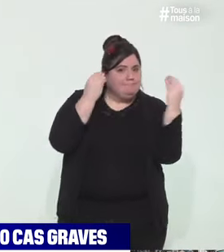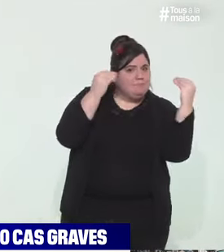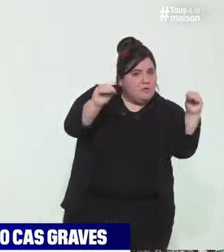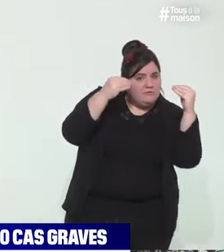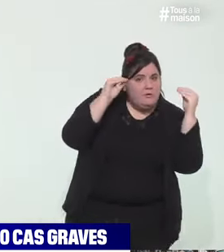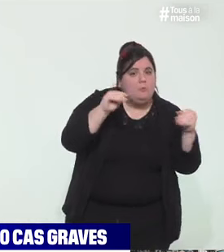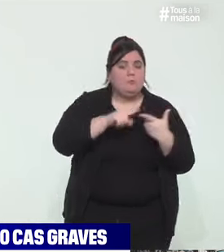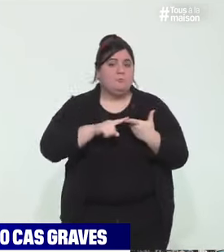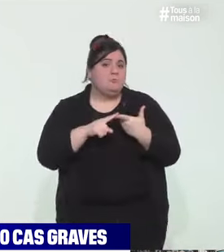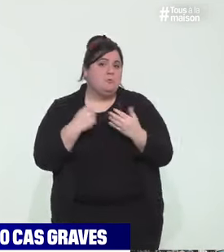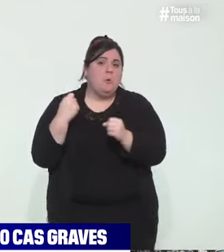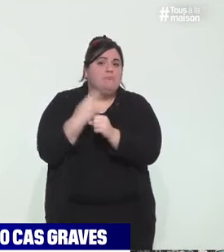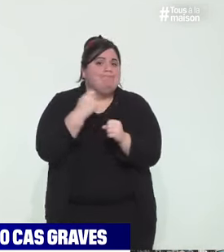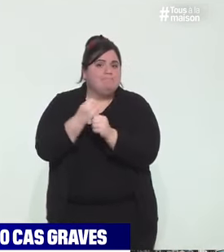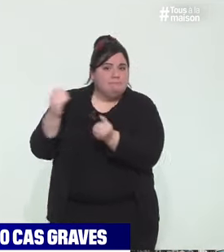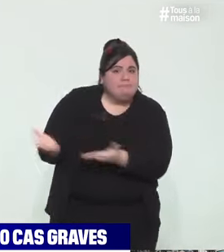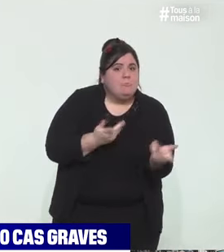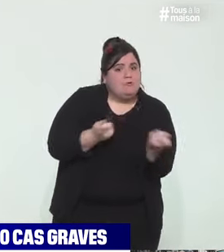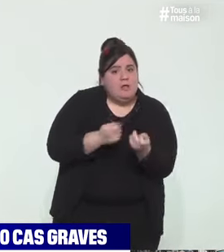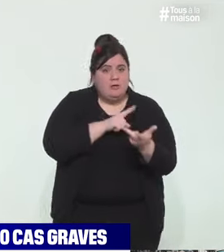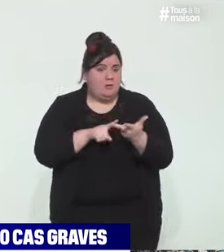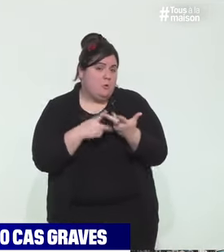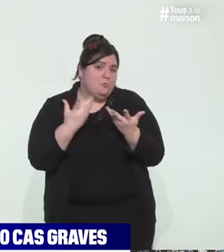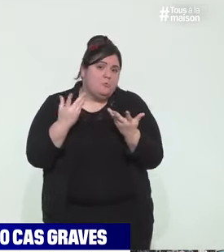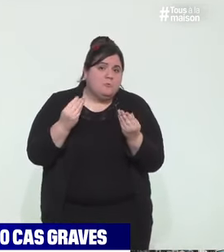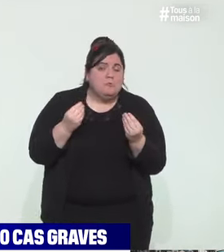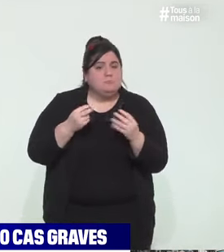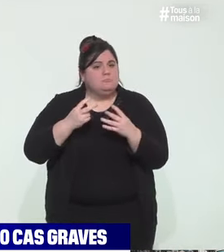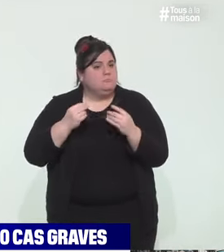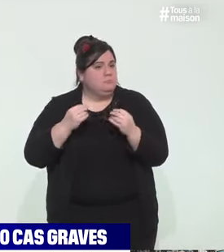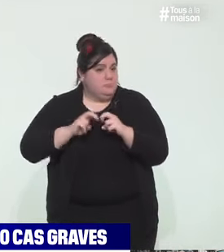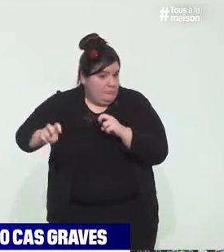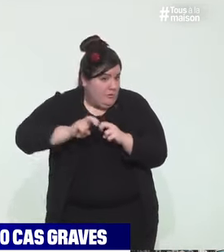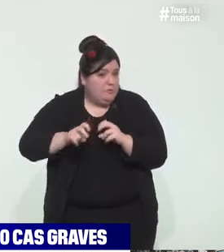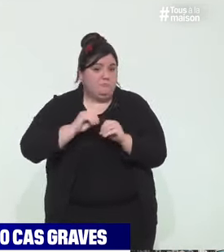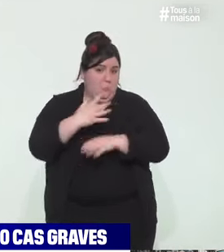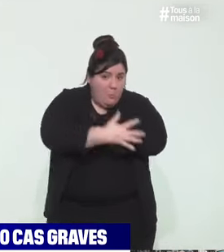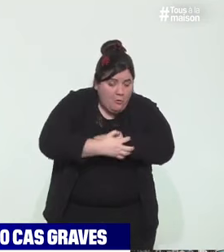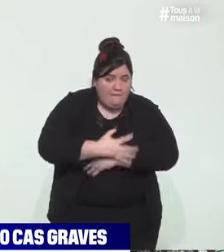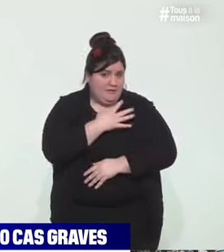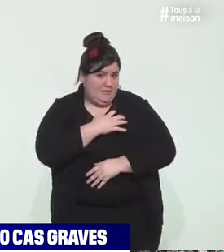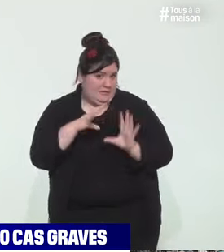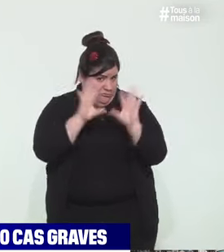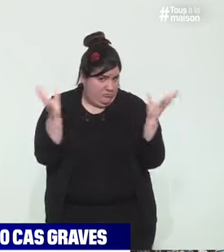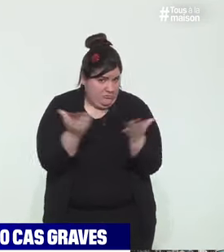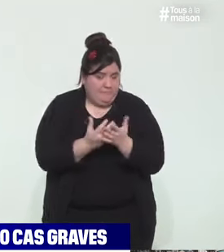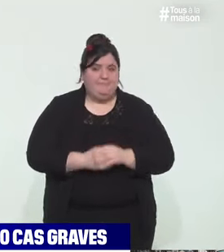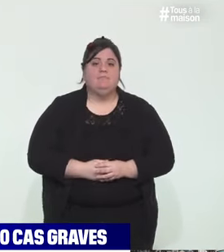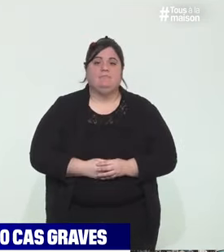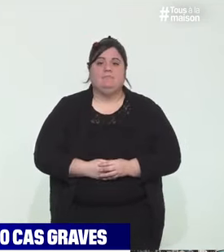pauvres, les riches? Alors c'est une question délicate puisque vous savez qu'en France, nous ne sommes pas autorisés à faire des statistiques ethniques. Ça fait